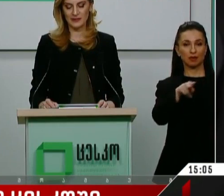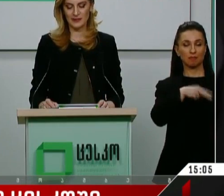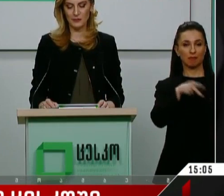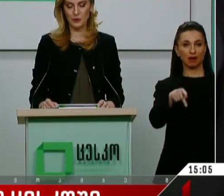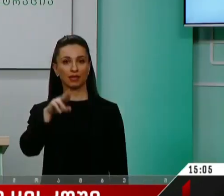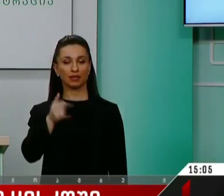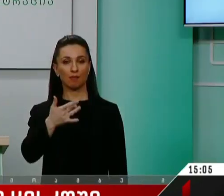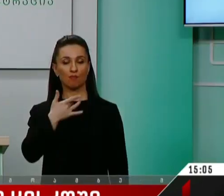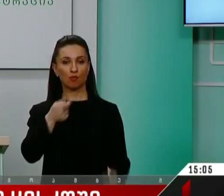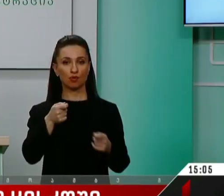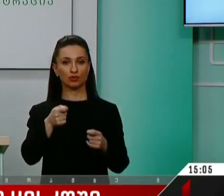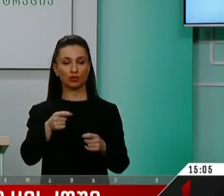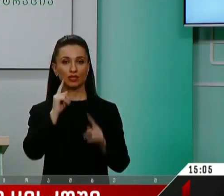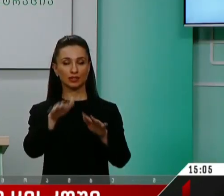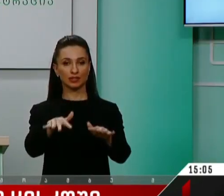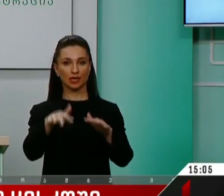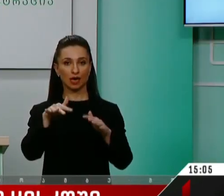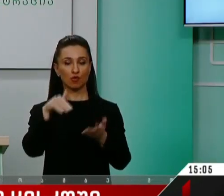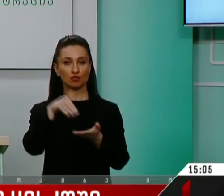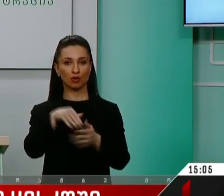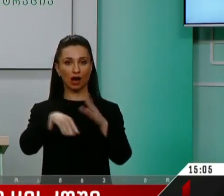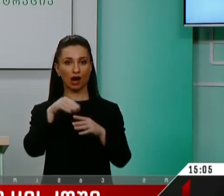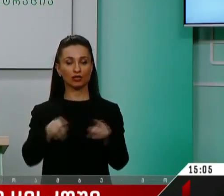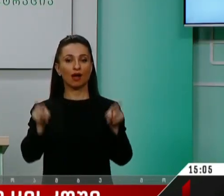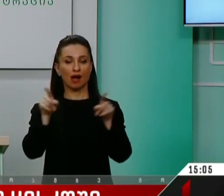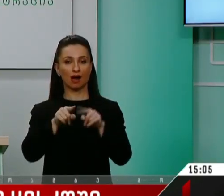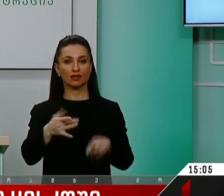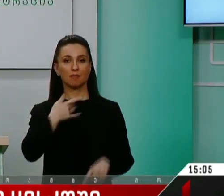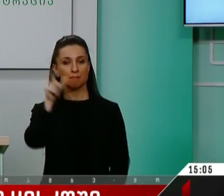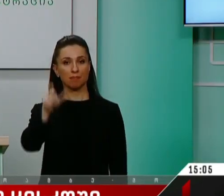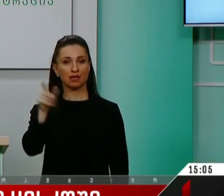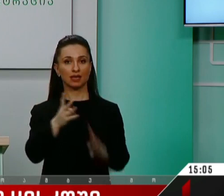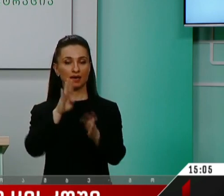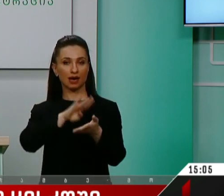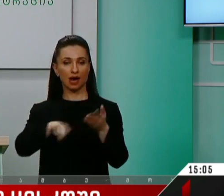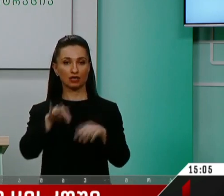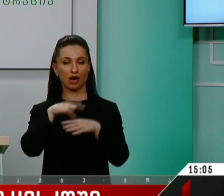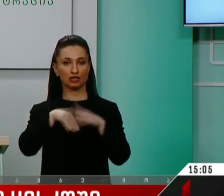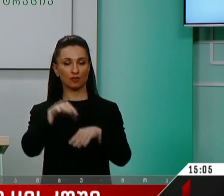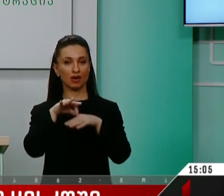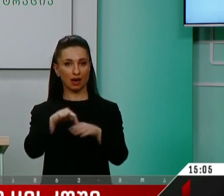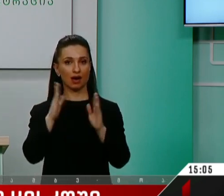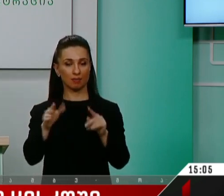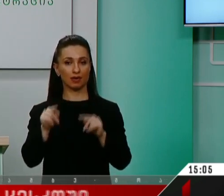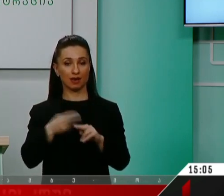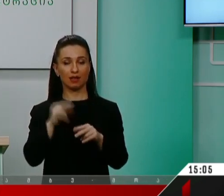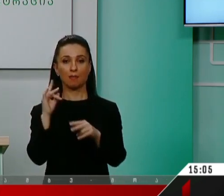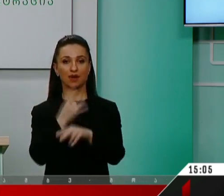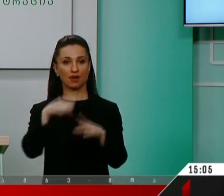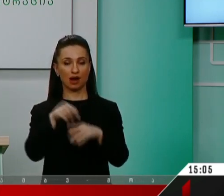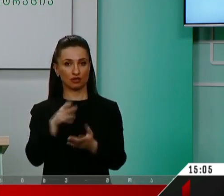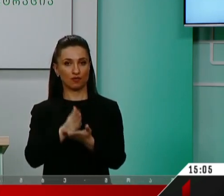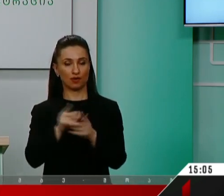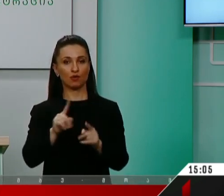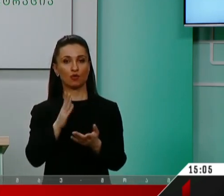Da, municipalitate de bisacrebulos, șuale duri, aseve, mere bisri care și arceune biga i marteba. Espiroli